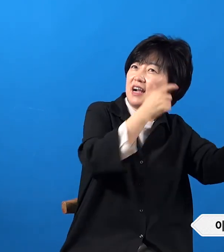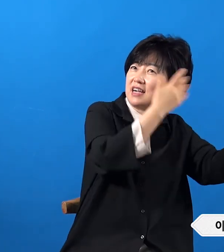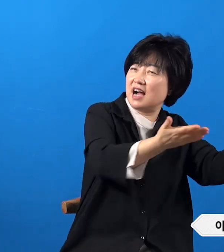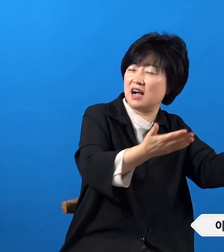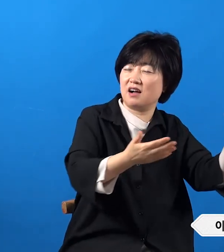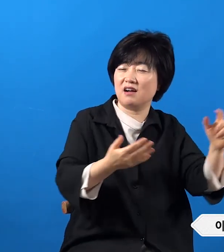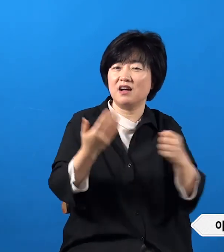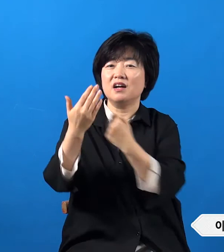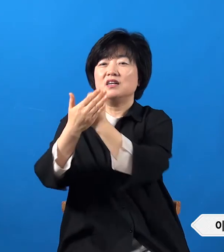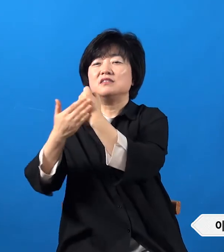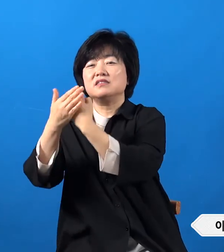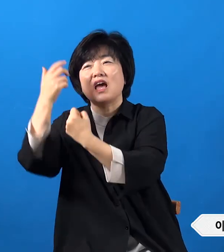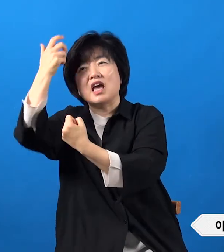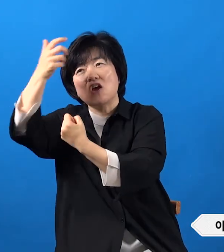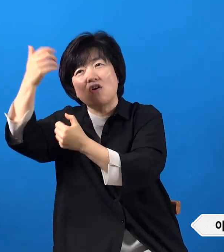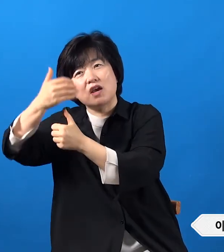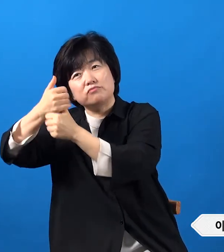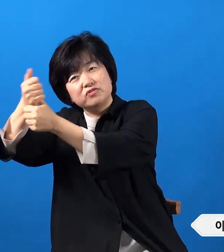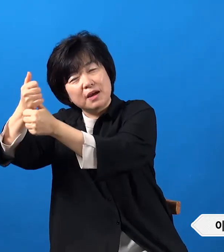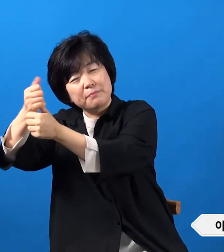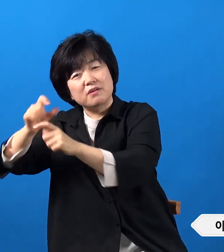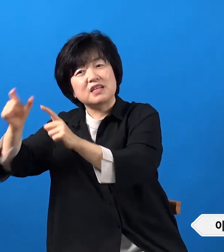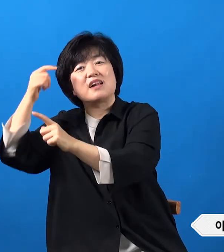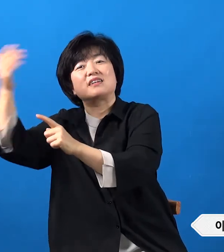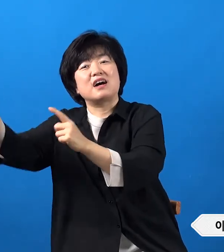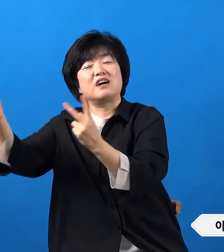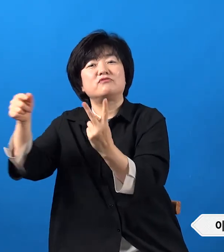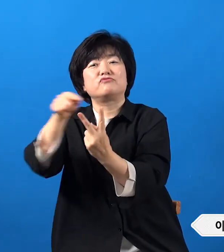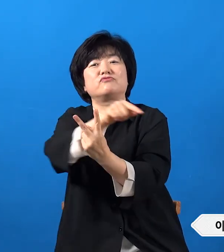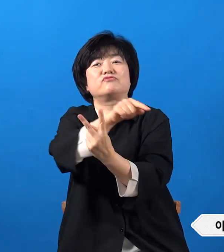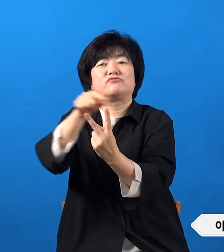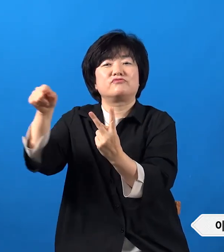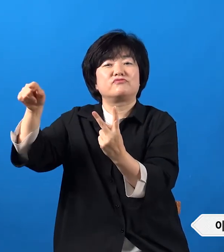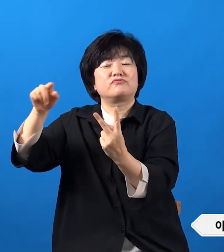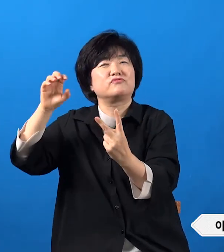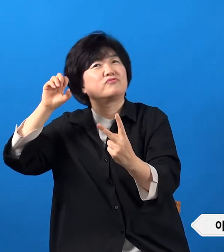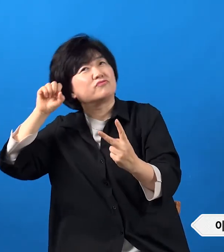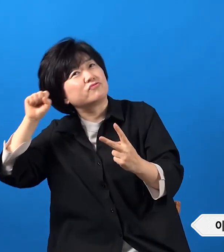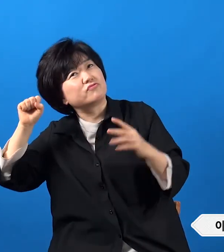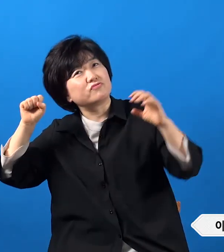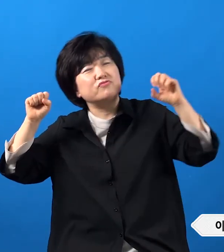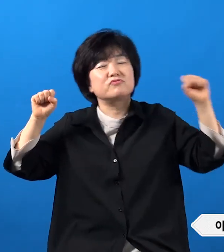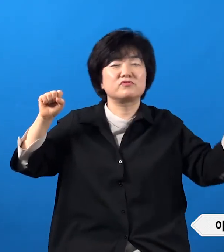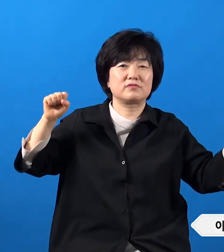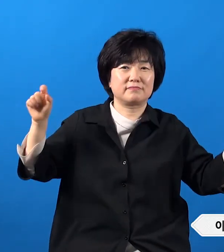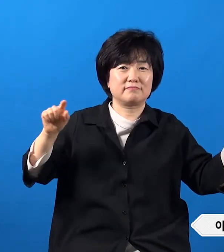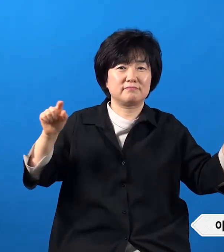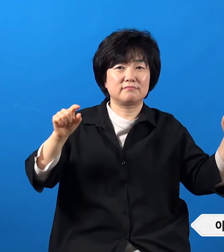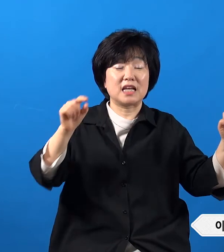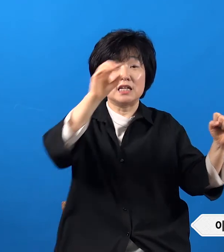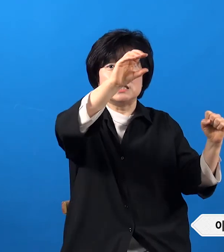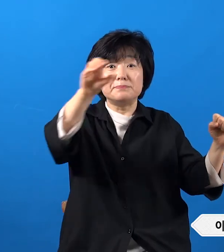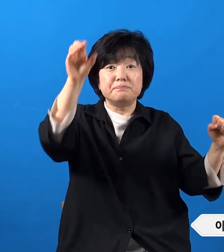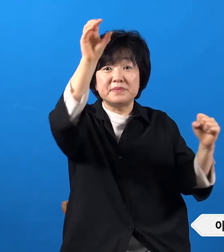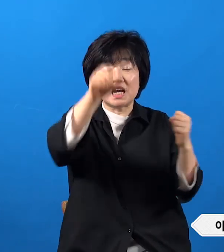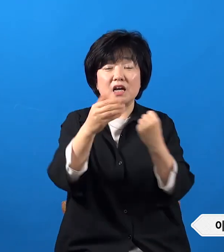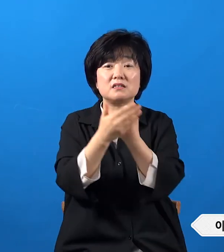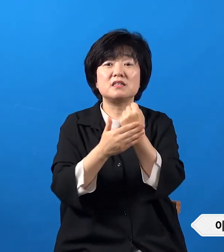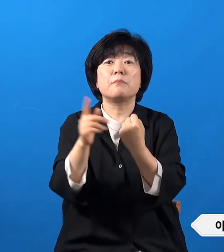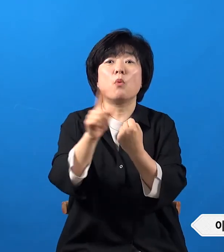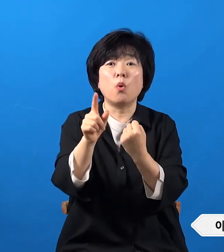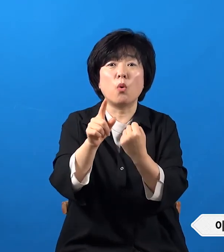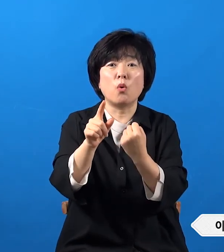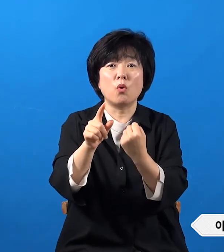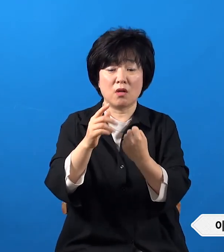것인가? 십자가의 의미가 무엇입니까? 나 스스로 해결할 수 없었던 내 죄 문제, 그가 내